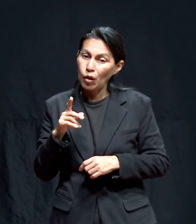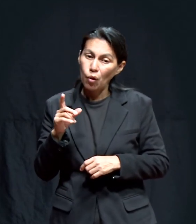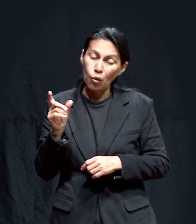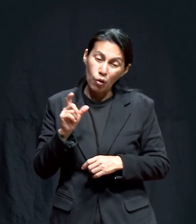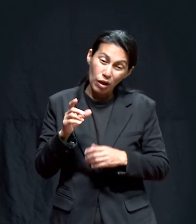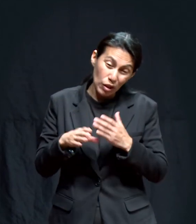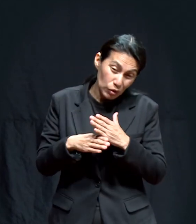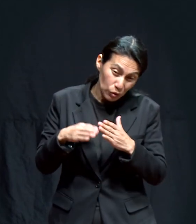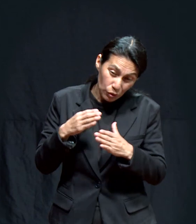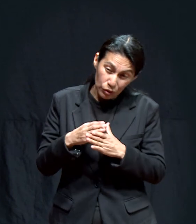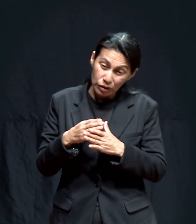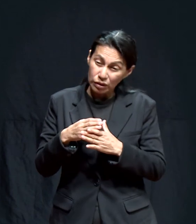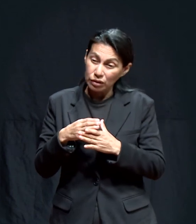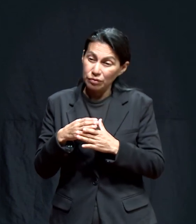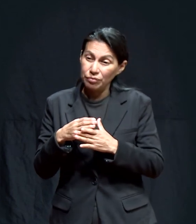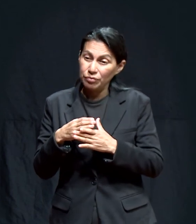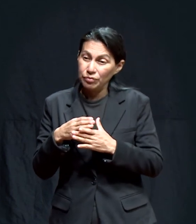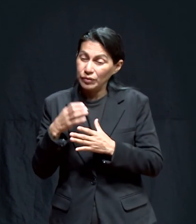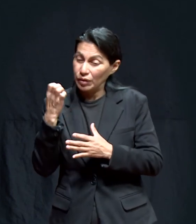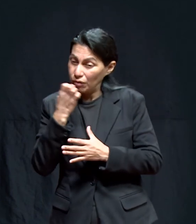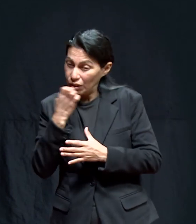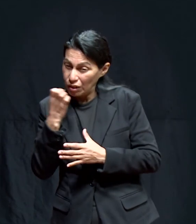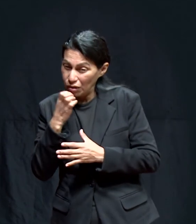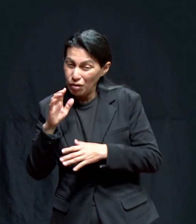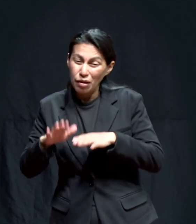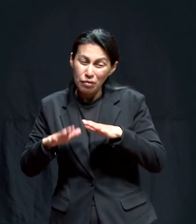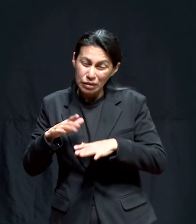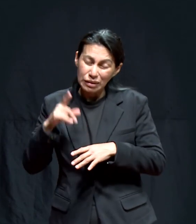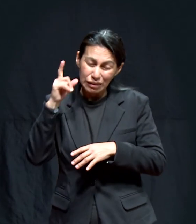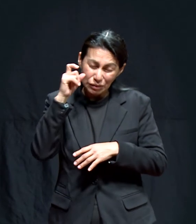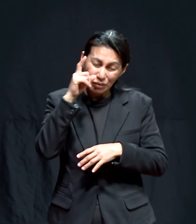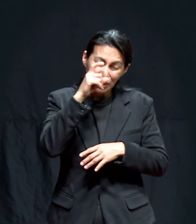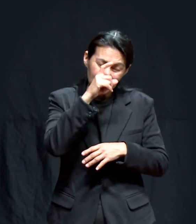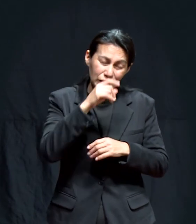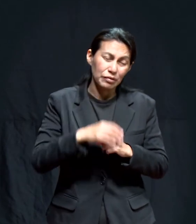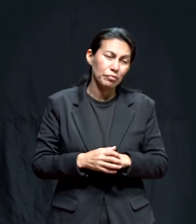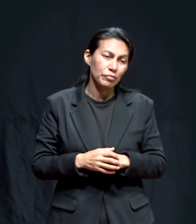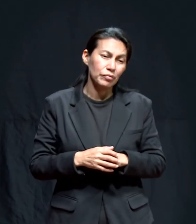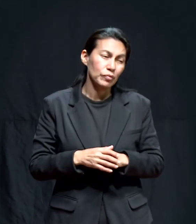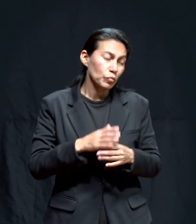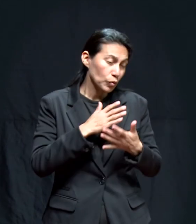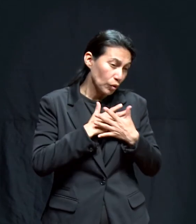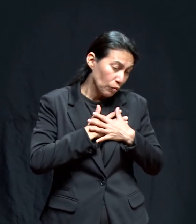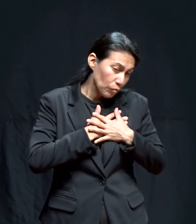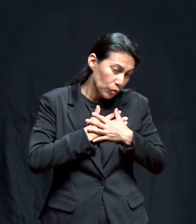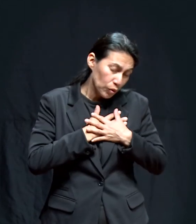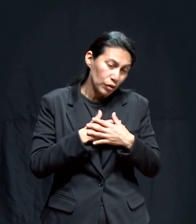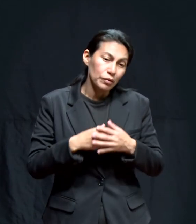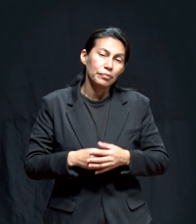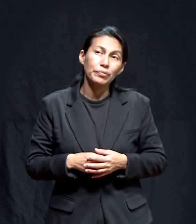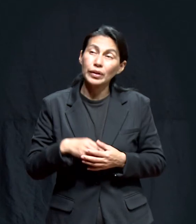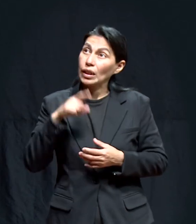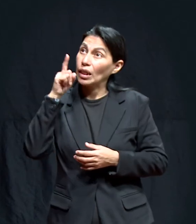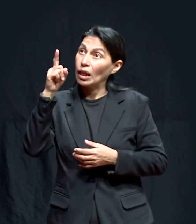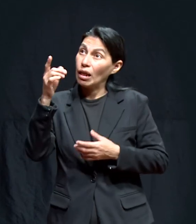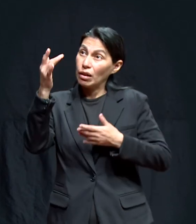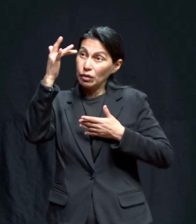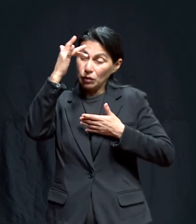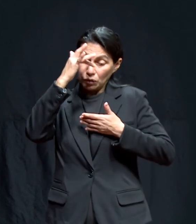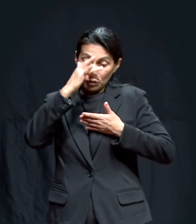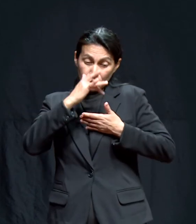situaciones difíciles. Por amor a su nombre. Por amor al Dios que yo estaba queriendo otra vez